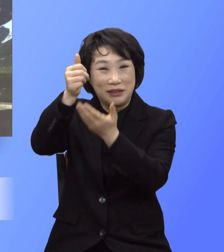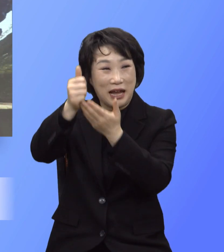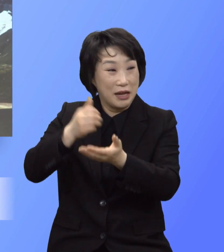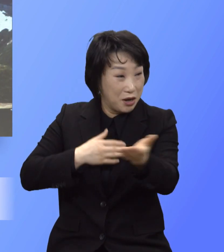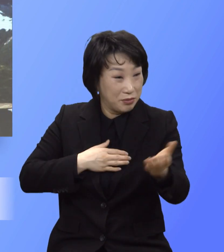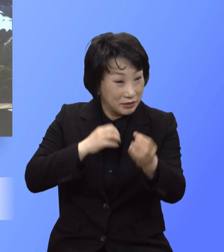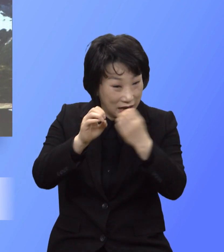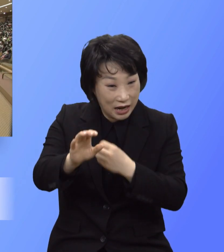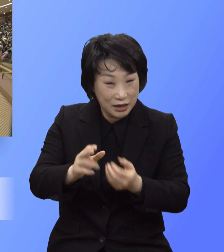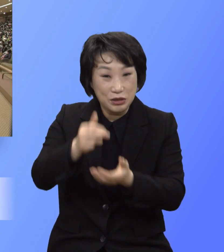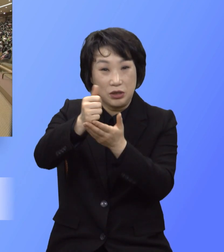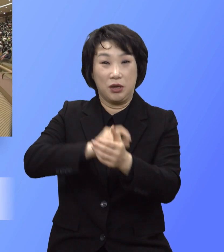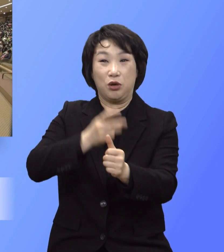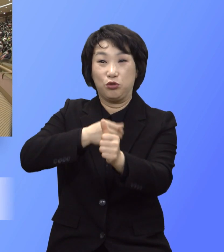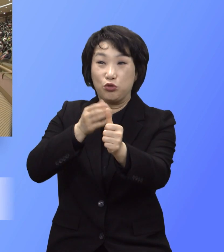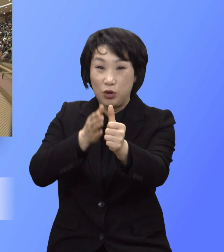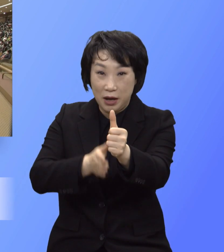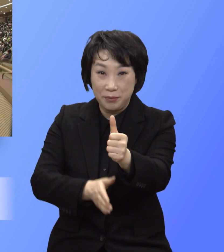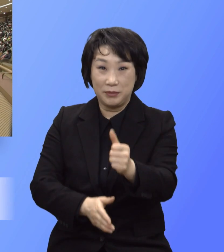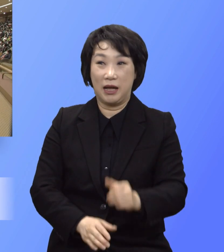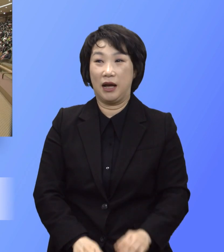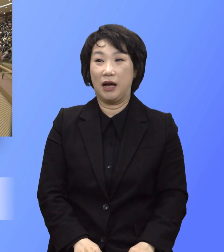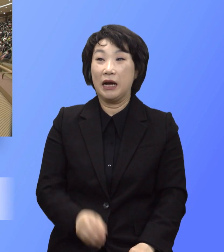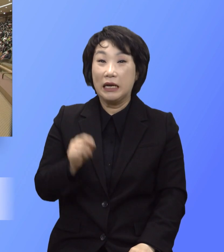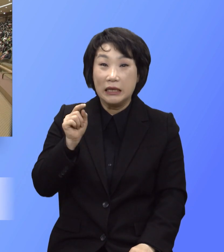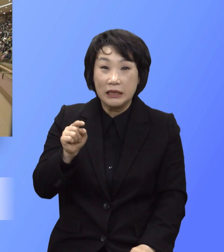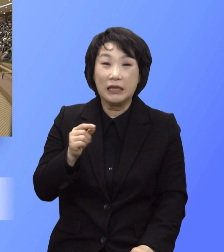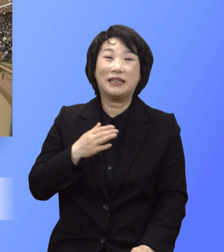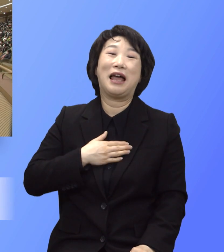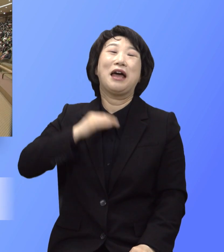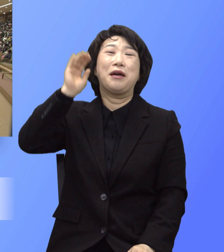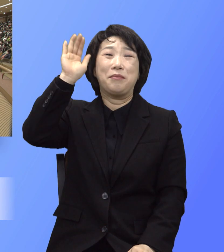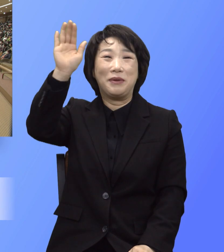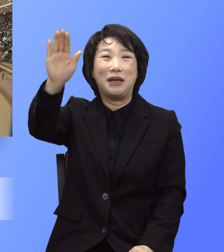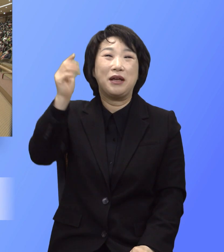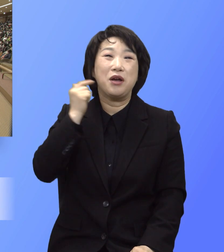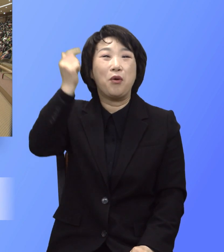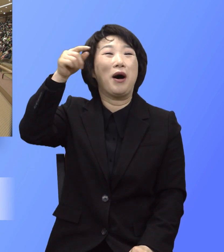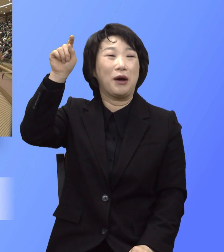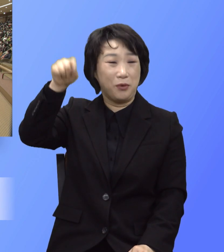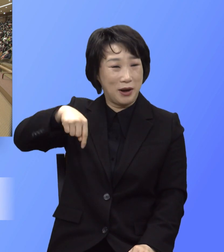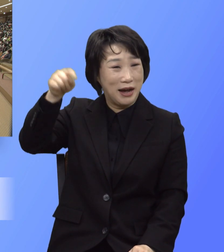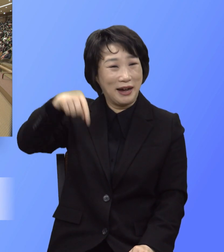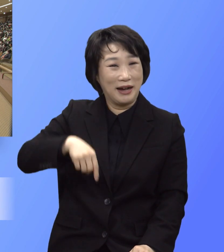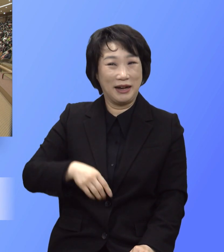주님의 이름으로 축원합니다. 그래야 내일의 영광이 있지 않냐 이 말이야.